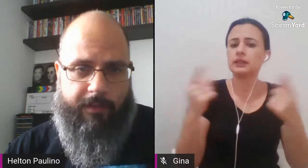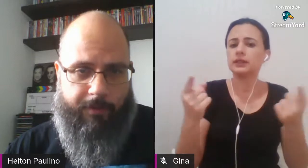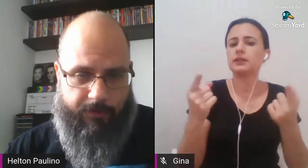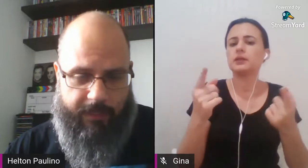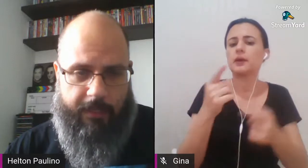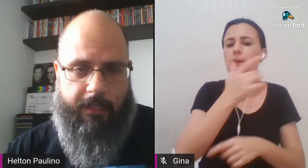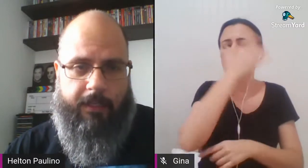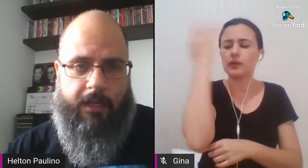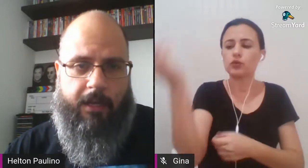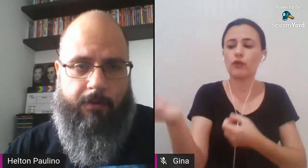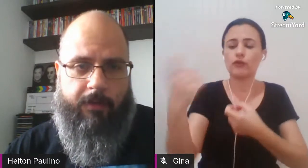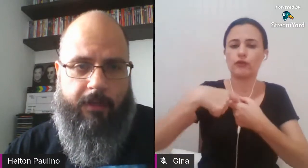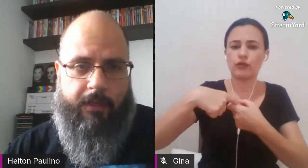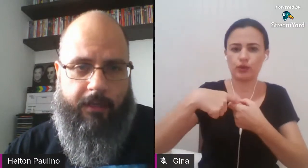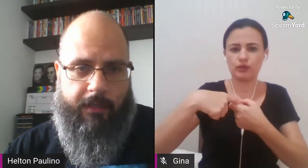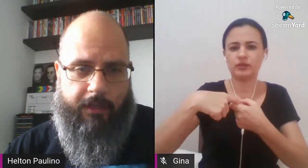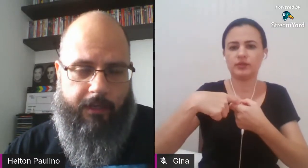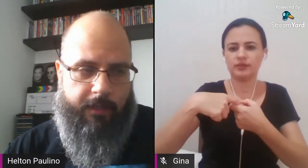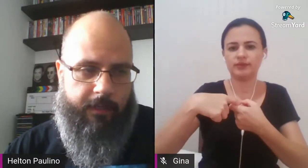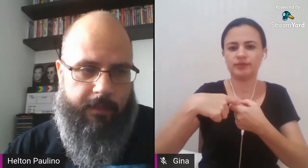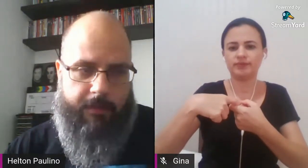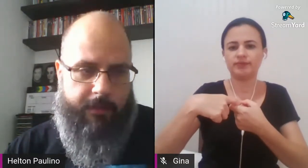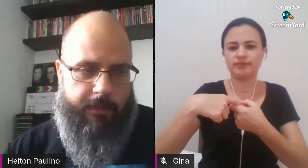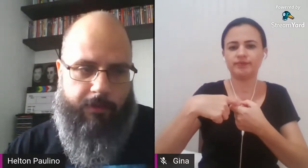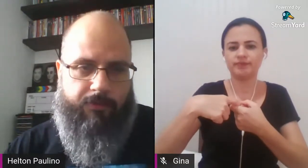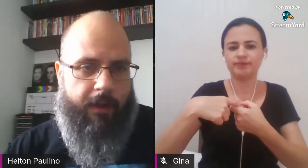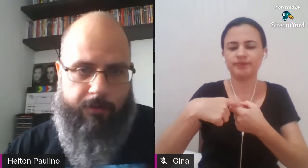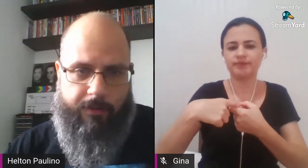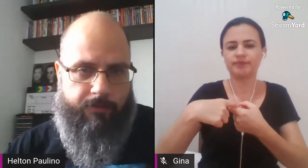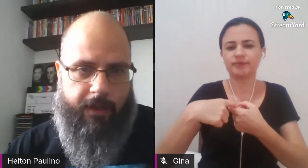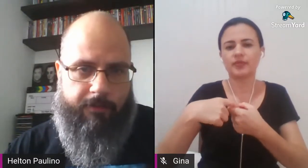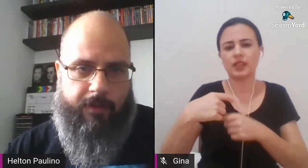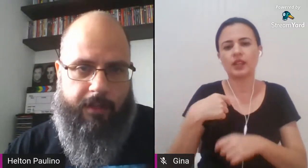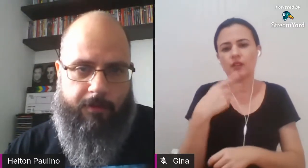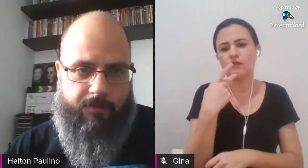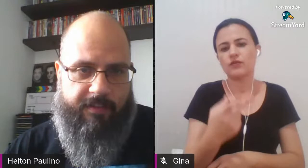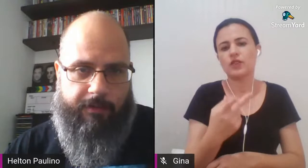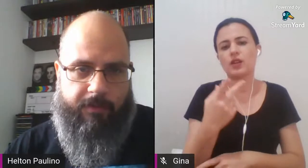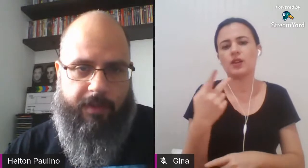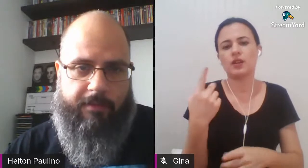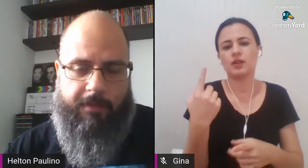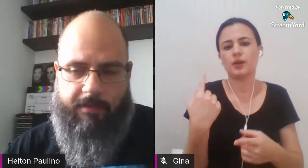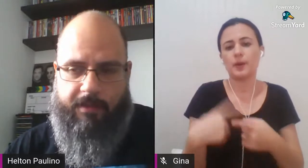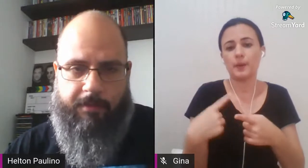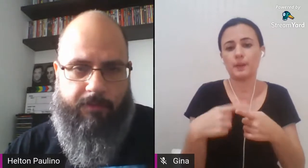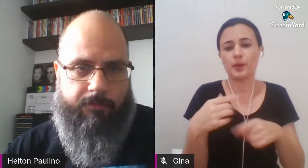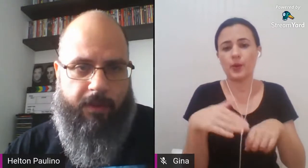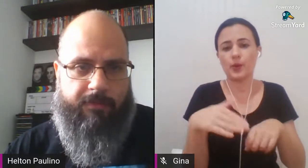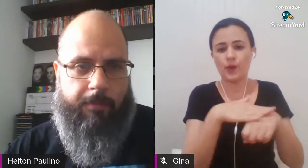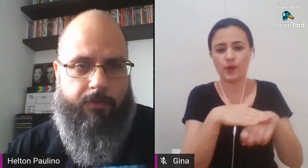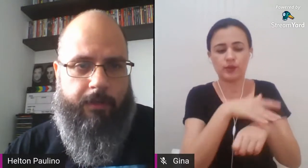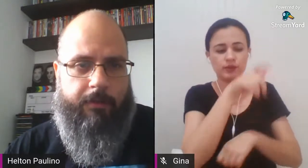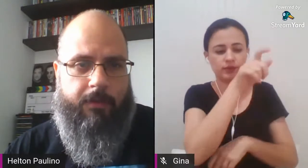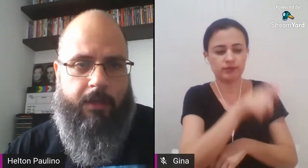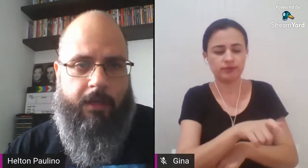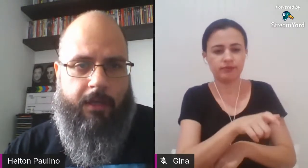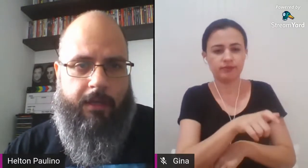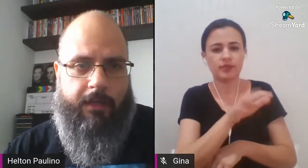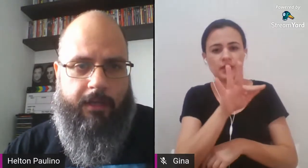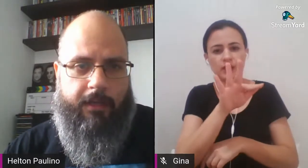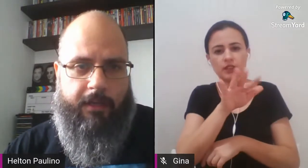acabam voltando para sua terra natal. E eu falo isso relacionado a uma conversa que eu tive recentemente com o Flávio